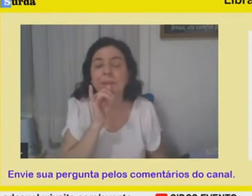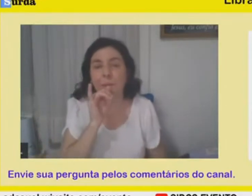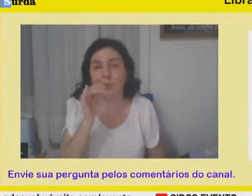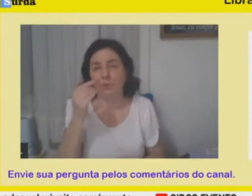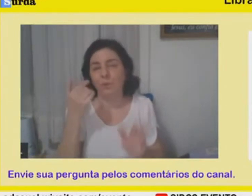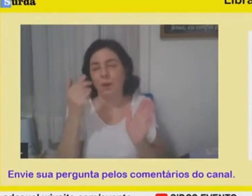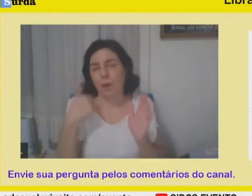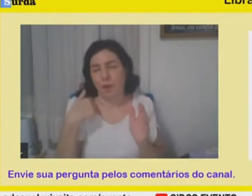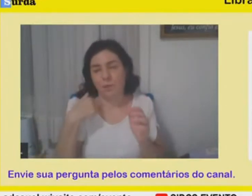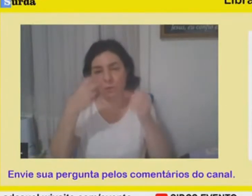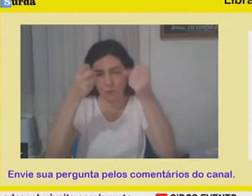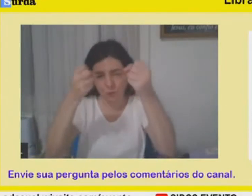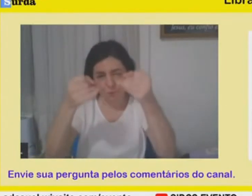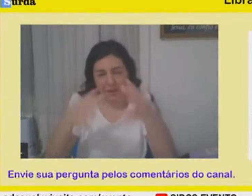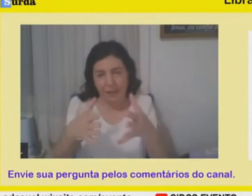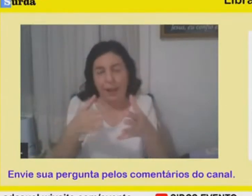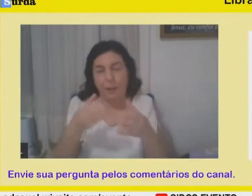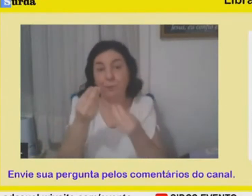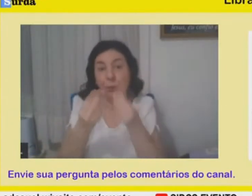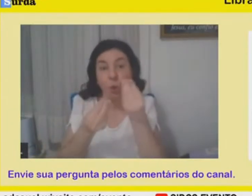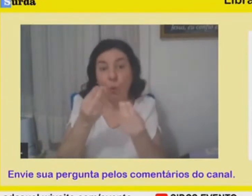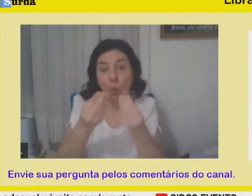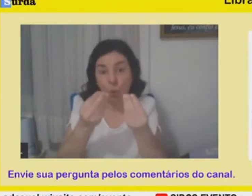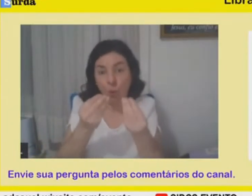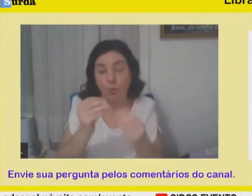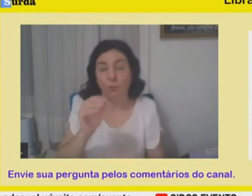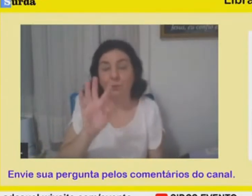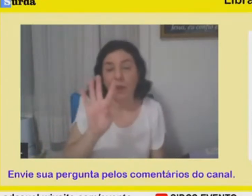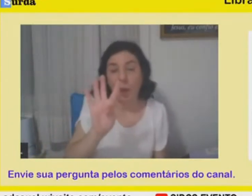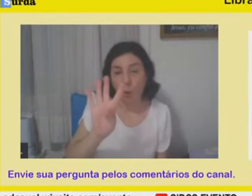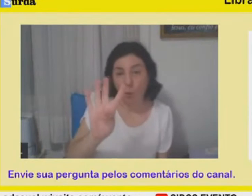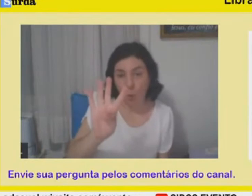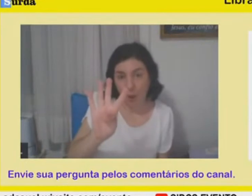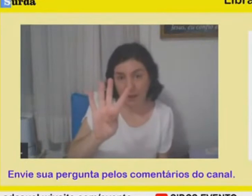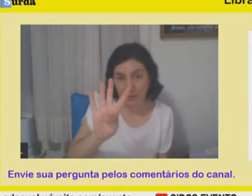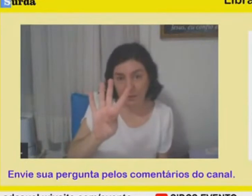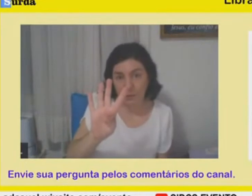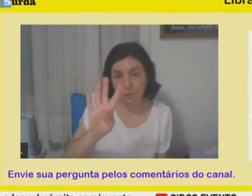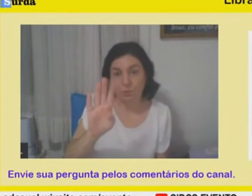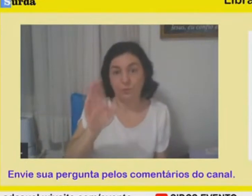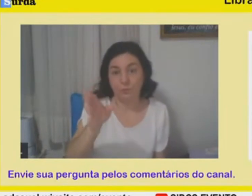Por exemplo, eu vou explicar como.